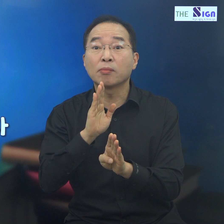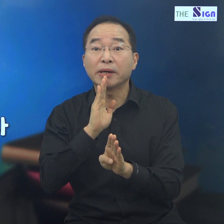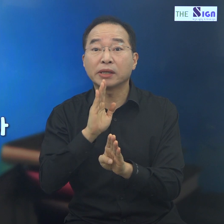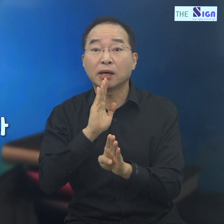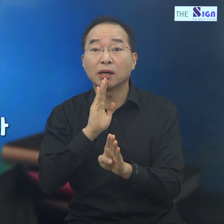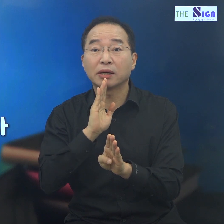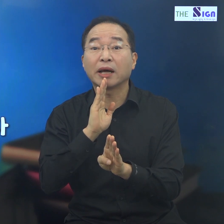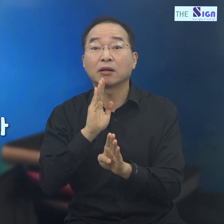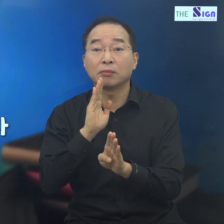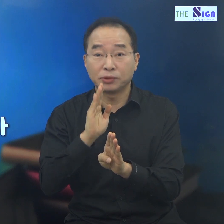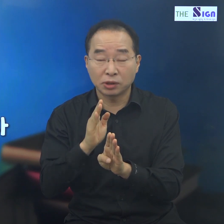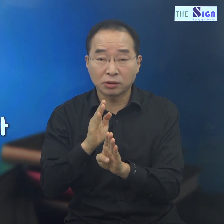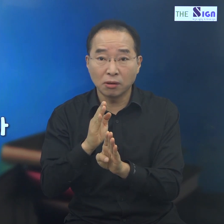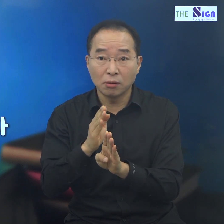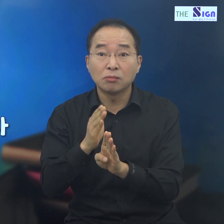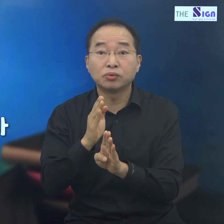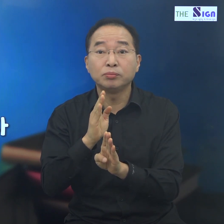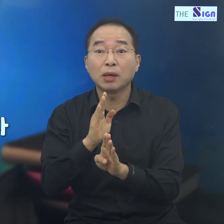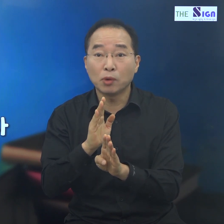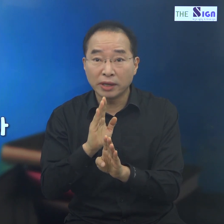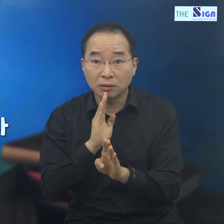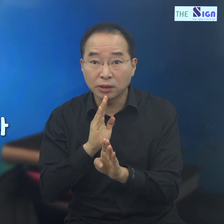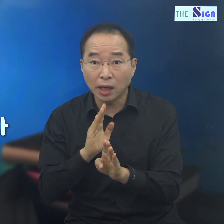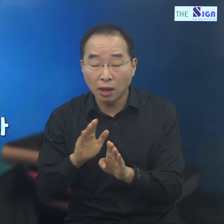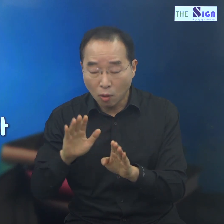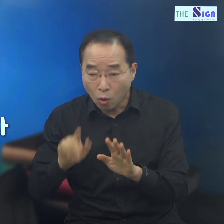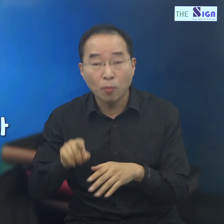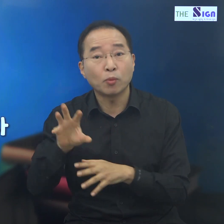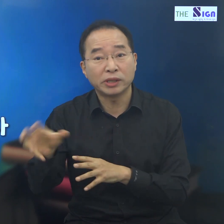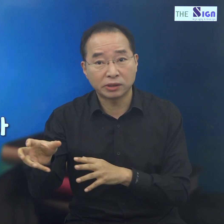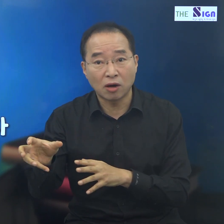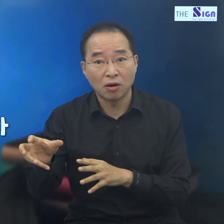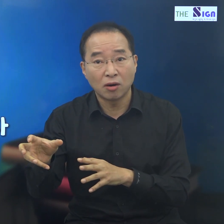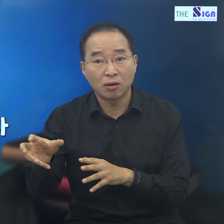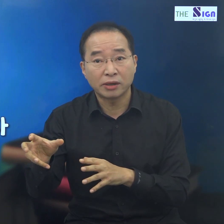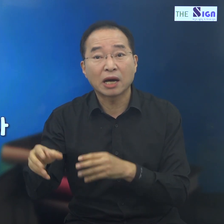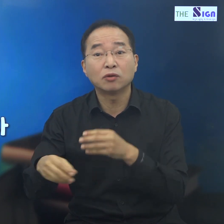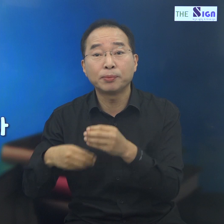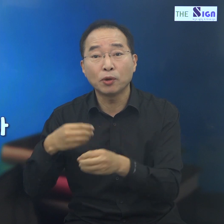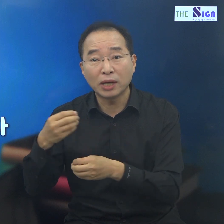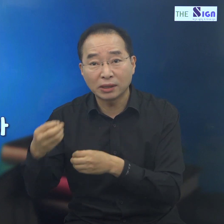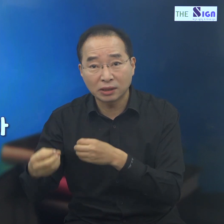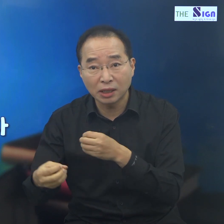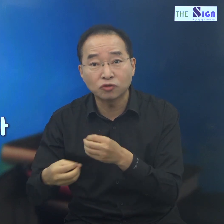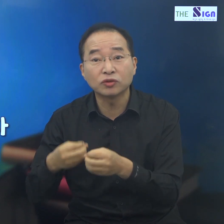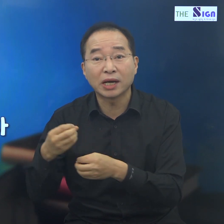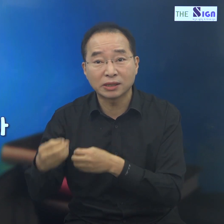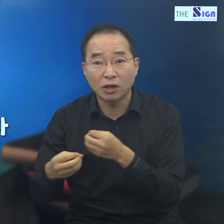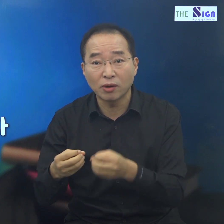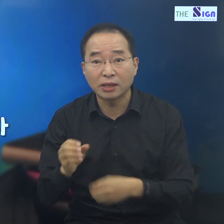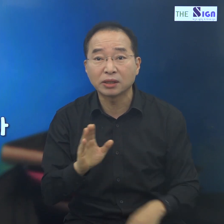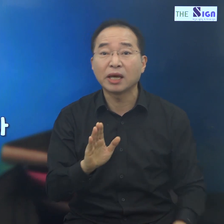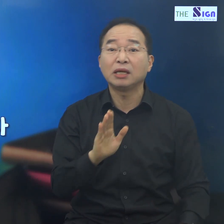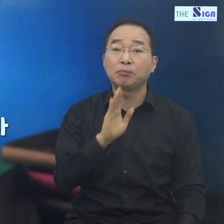정말이야 라는 걸 붙여서 분명히 뭘 했는데 뭐 했어 라고 표현할 때 중간에 사용하는 게 이